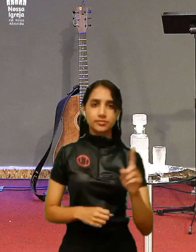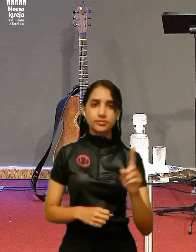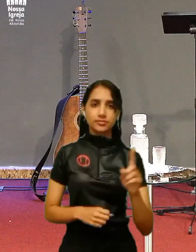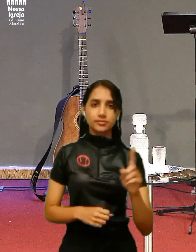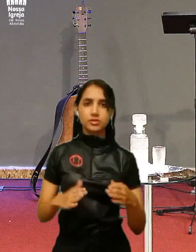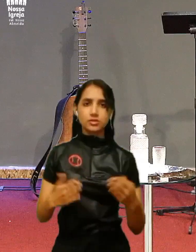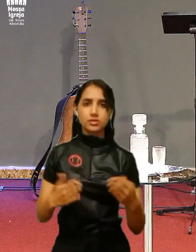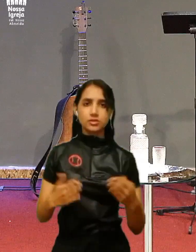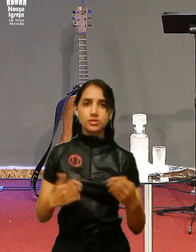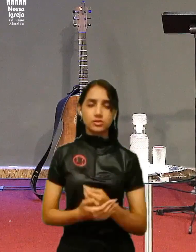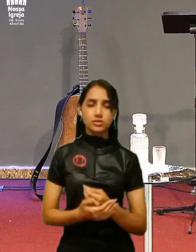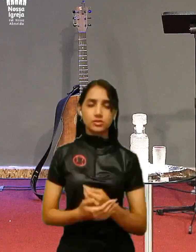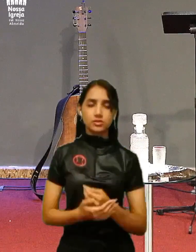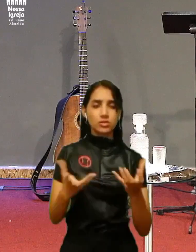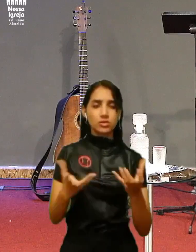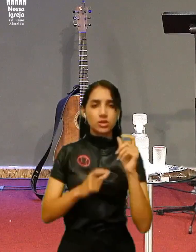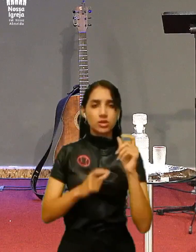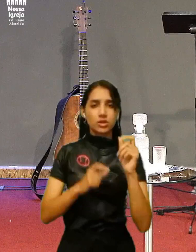veja.